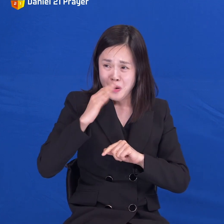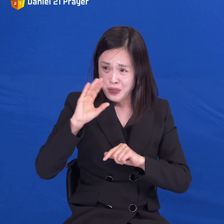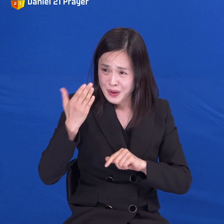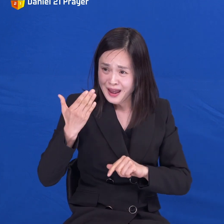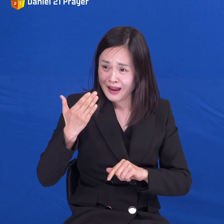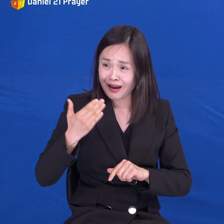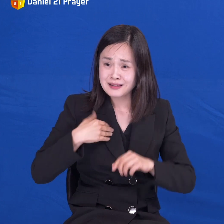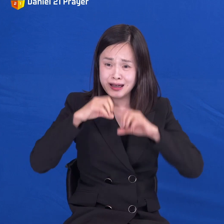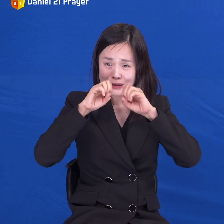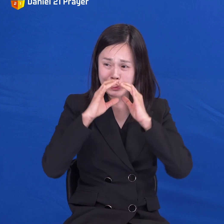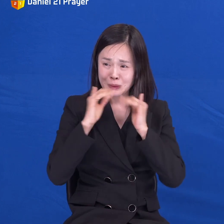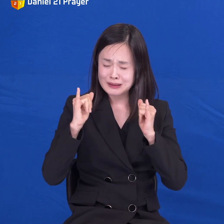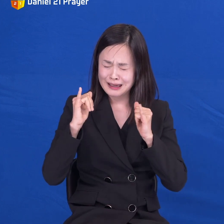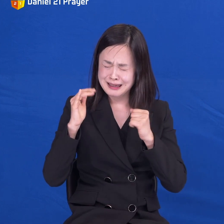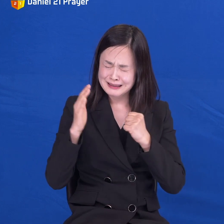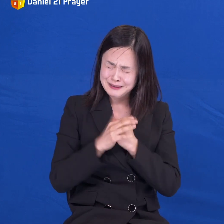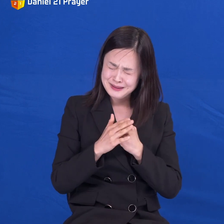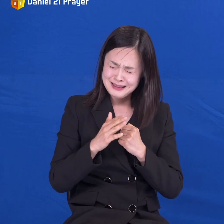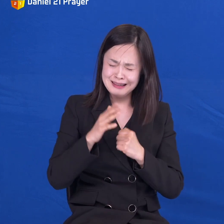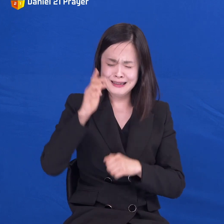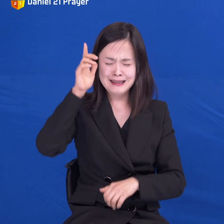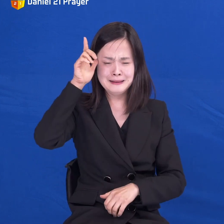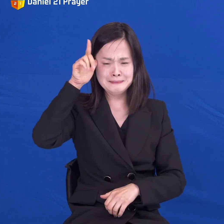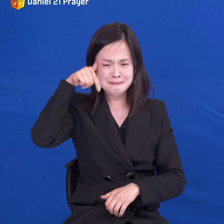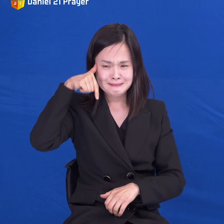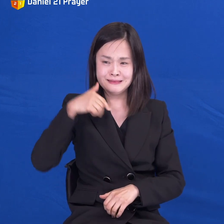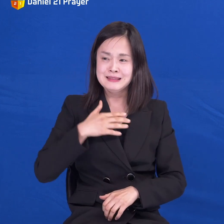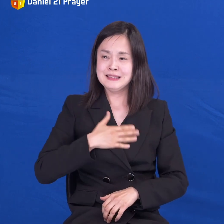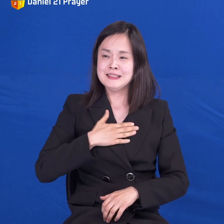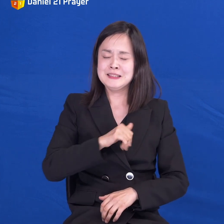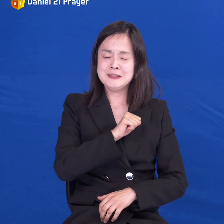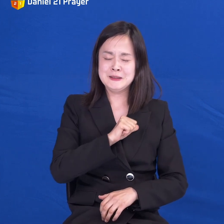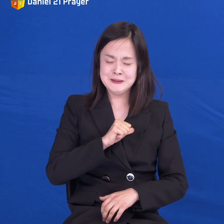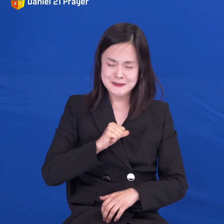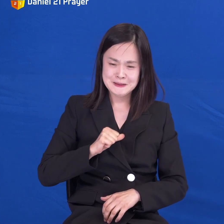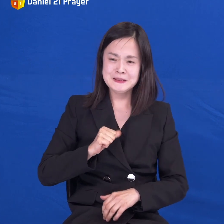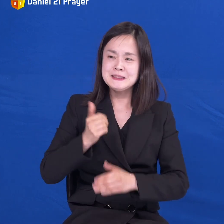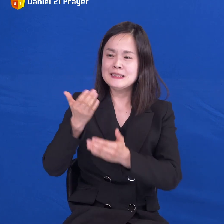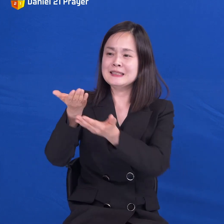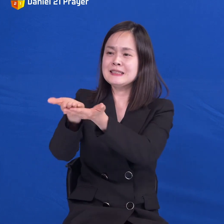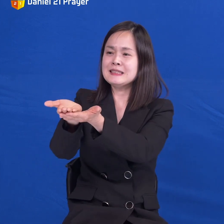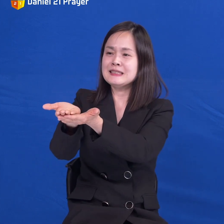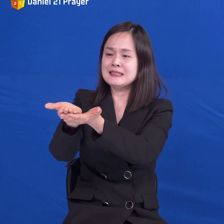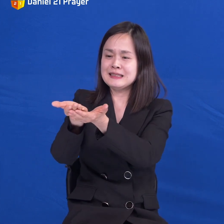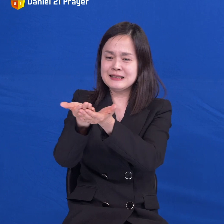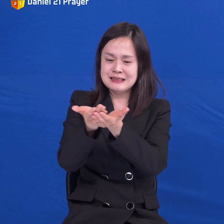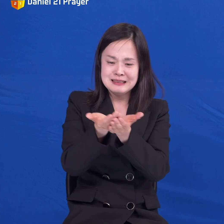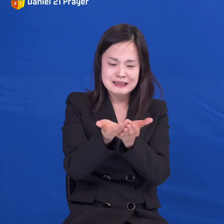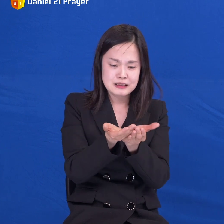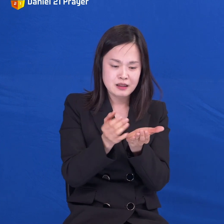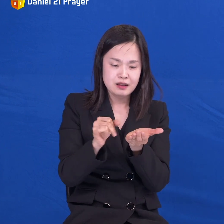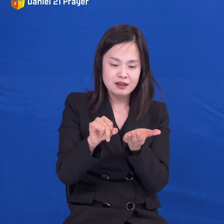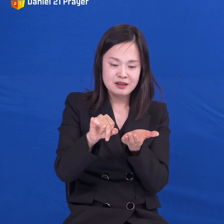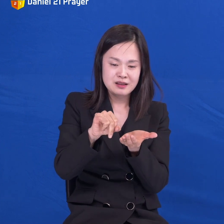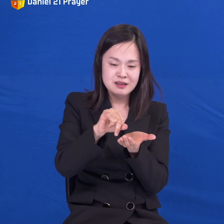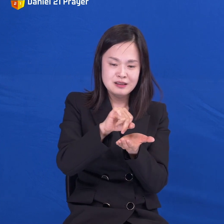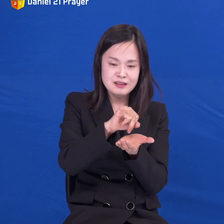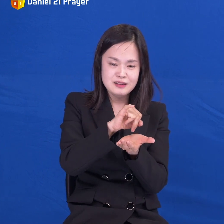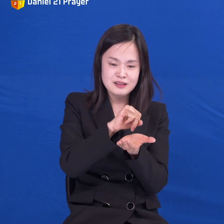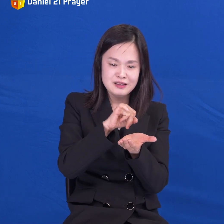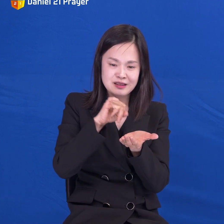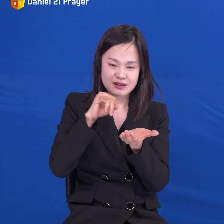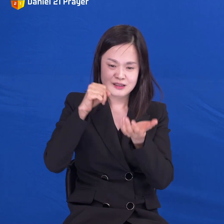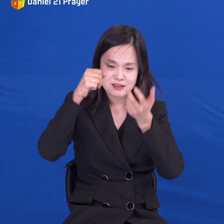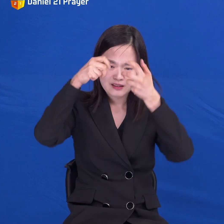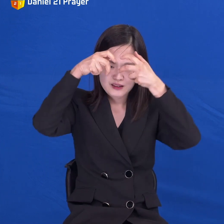직분이 일합니다. 그래서 손을 펴서 잡았는데 내 손바닥에서 꿈틀거리는데 내 머리에 수백 발의 침을